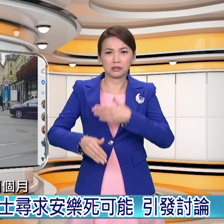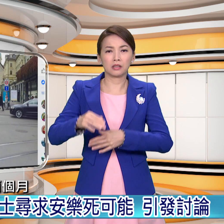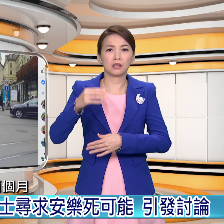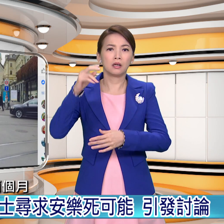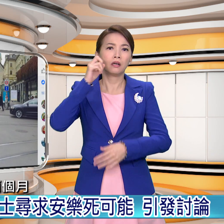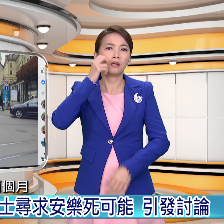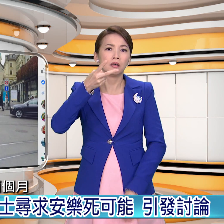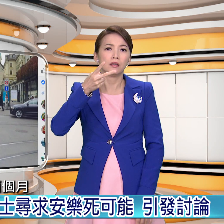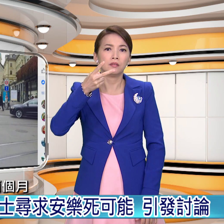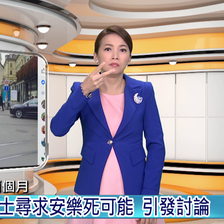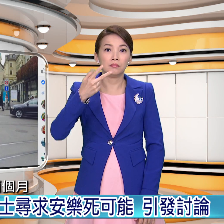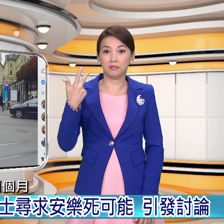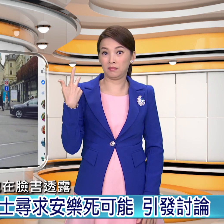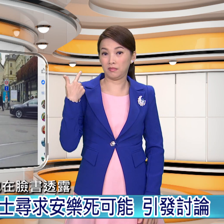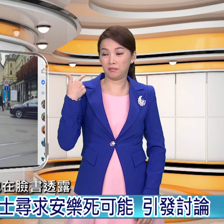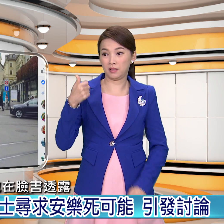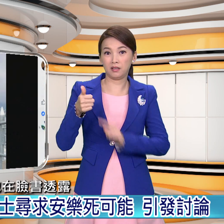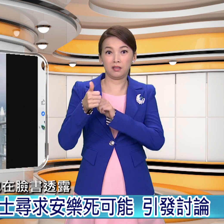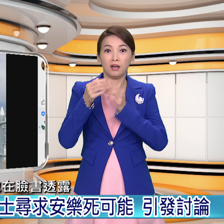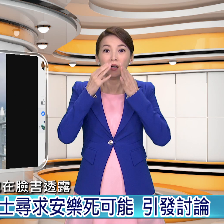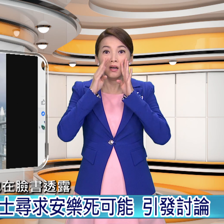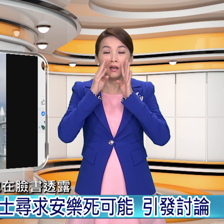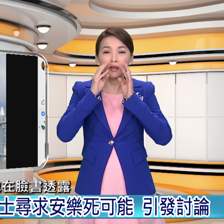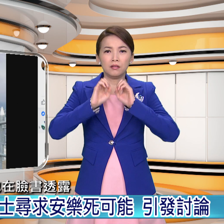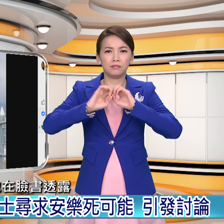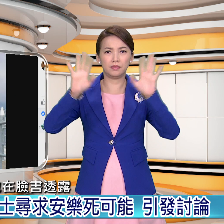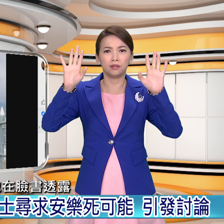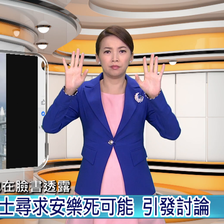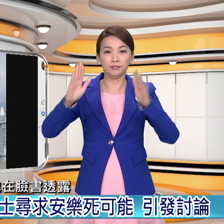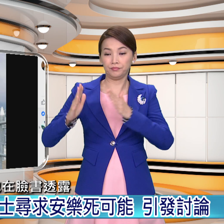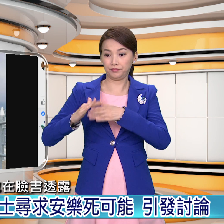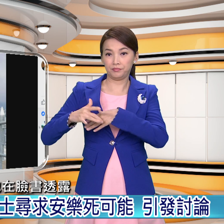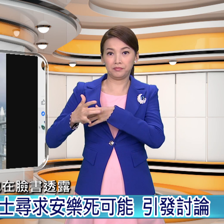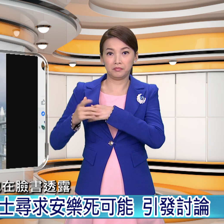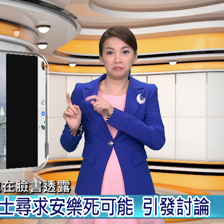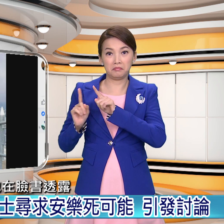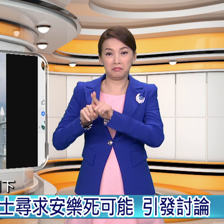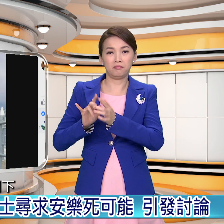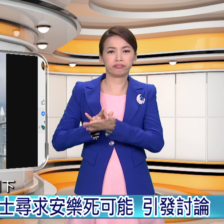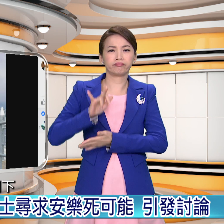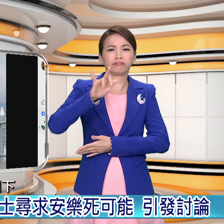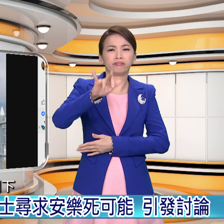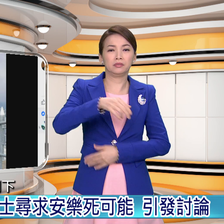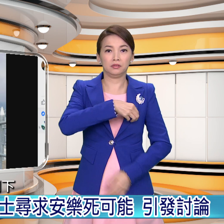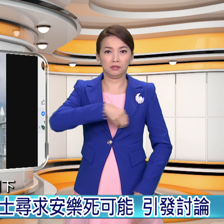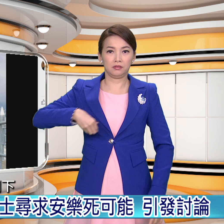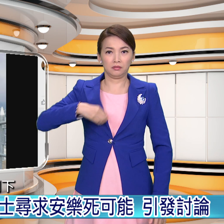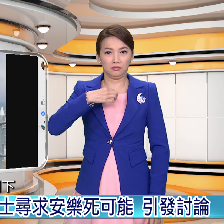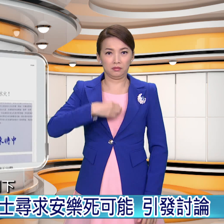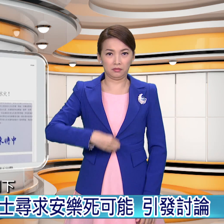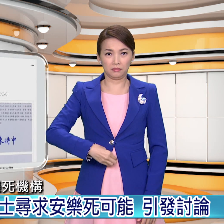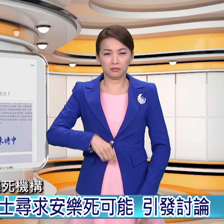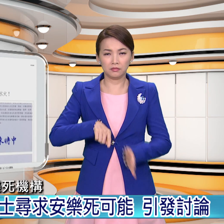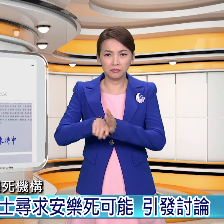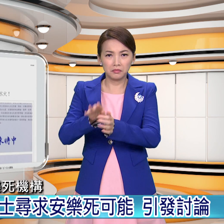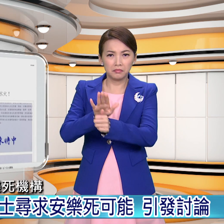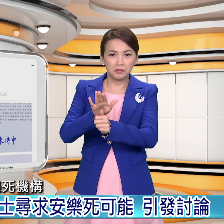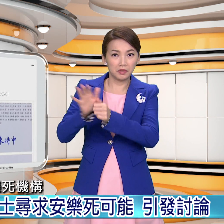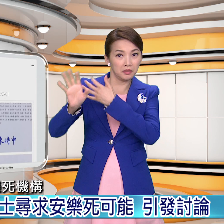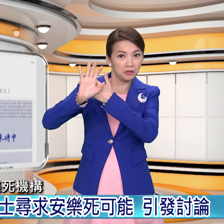月。而上个星期，他在脸书透露，在家人的陪同下，到瑞士的安乐死